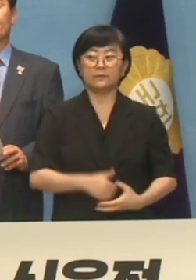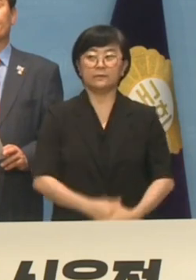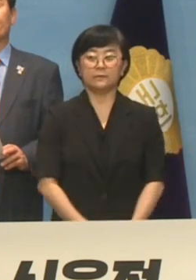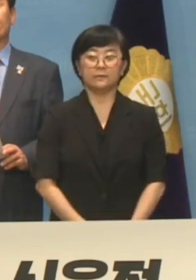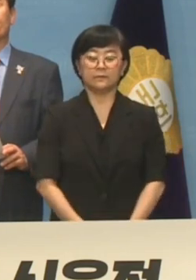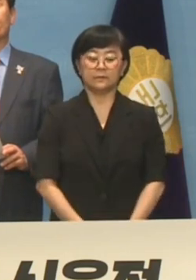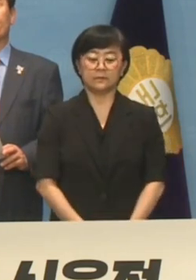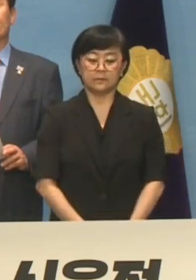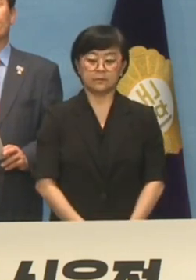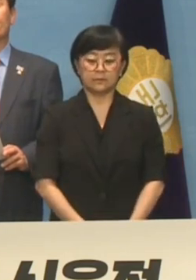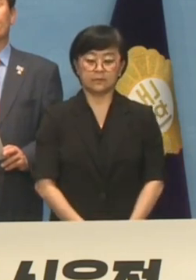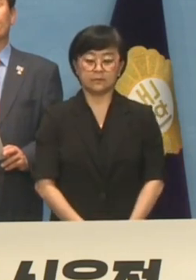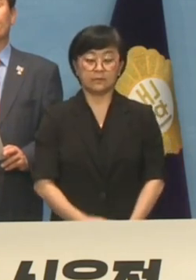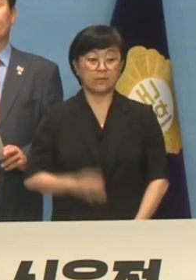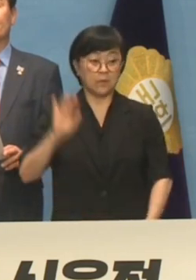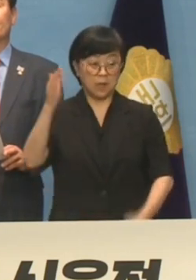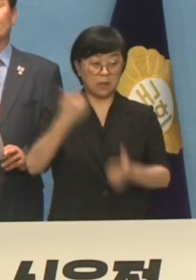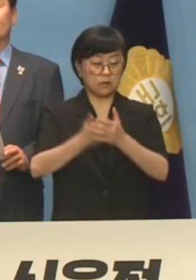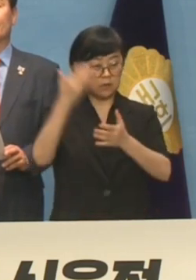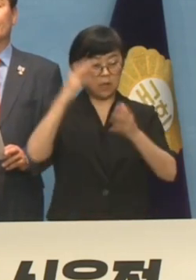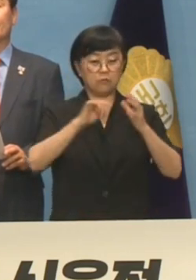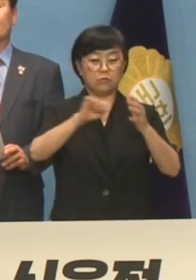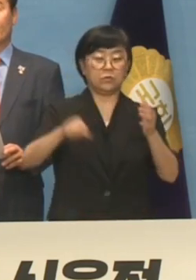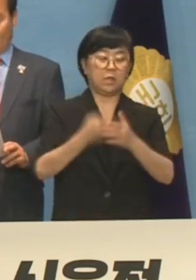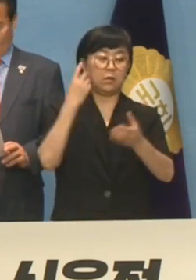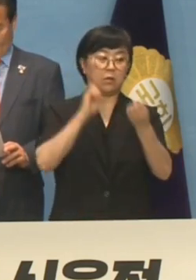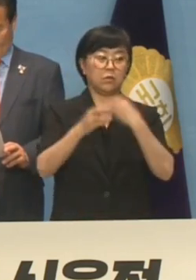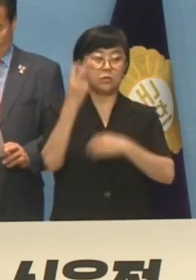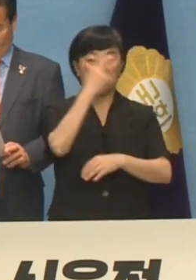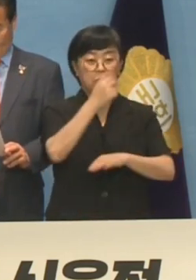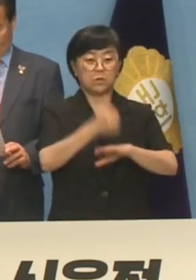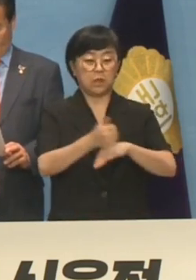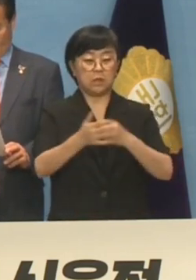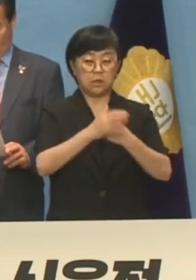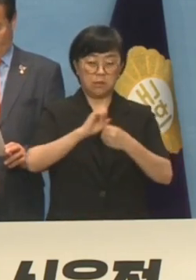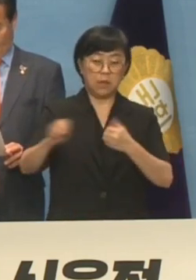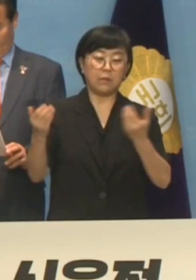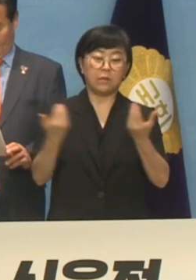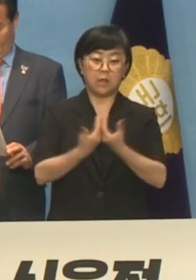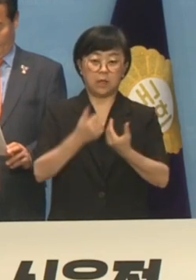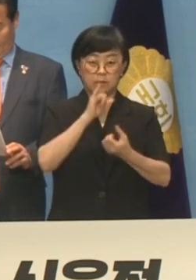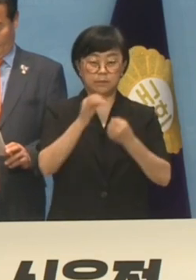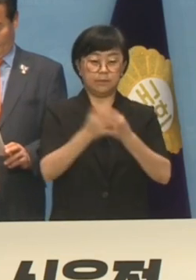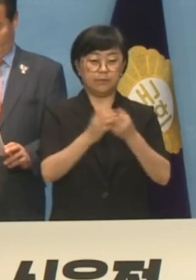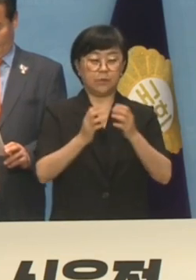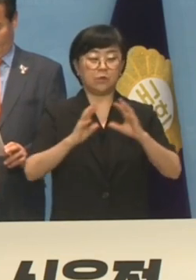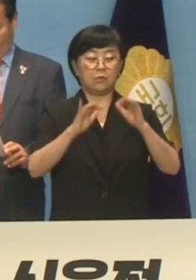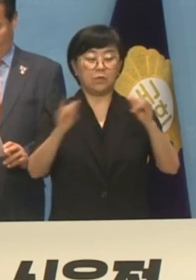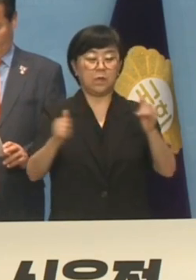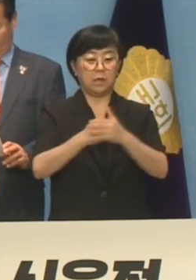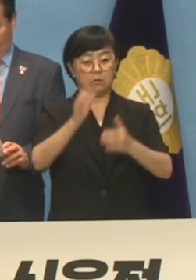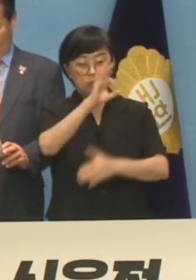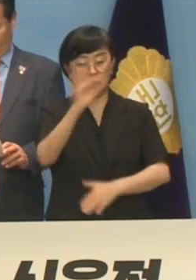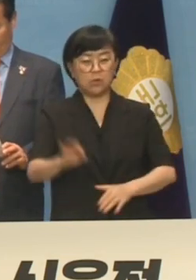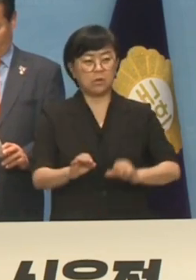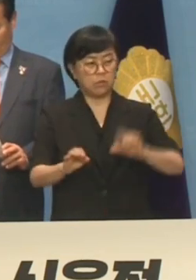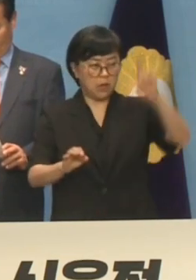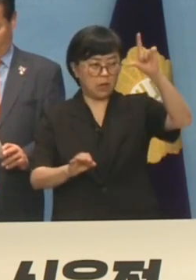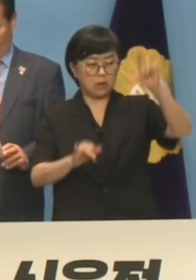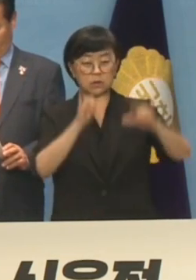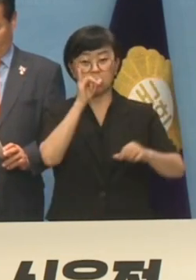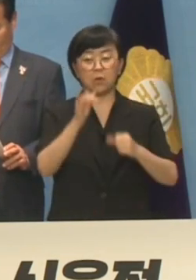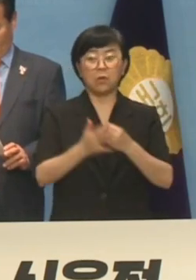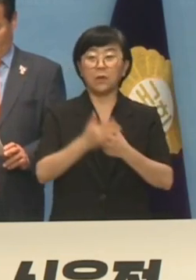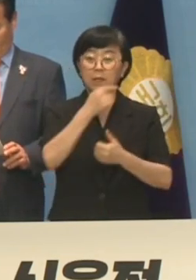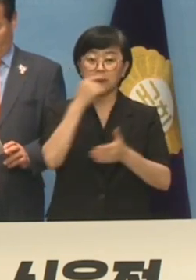있습니다. 최근 국내 여론조사에서는 원전 오염수 방류를 반대하는 국민 비율이 압도적으로 높은